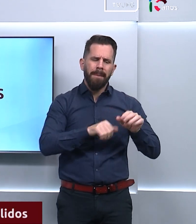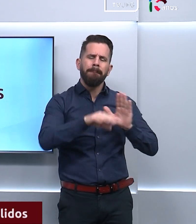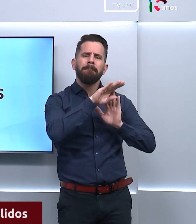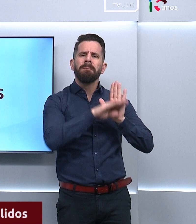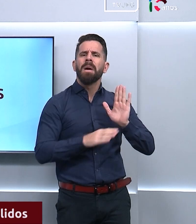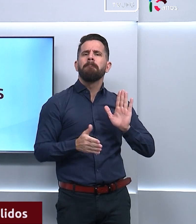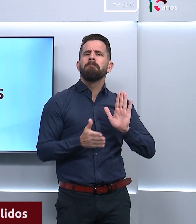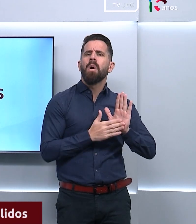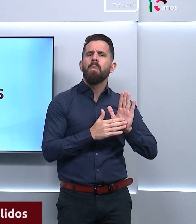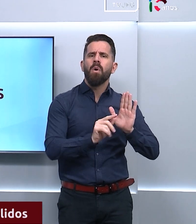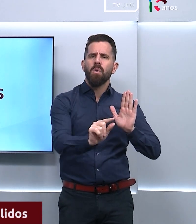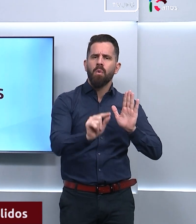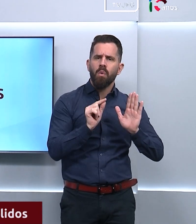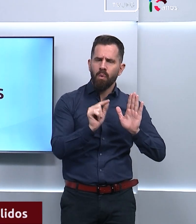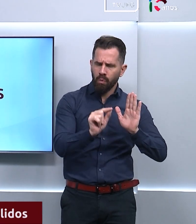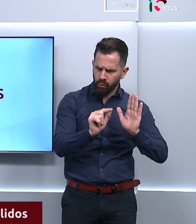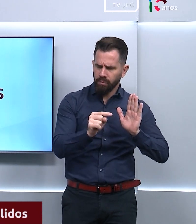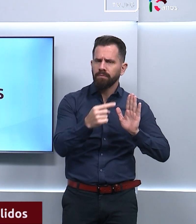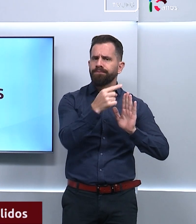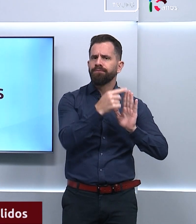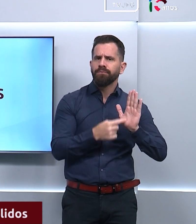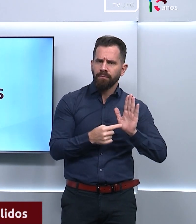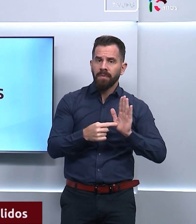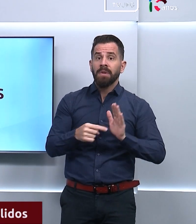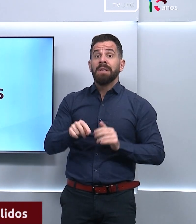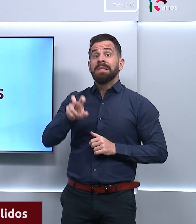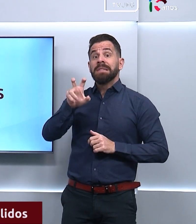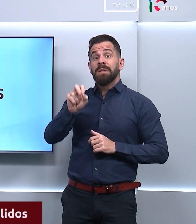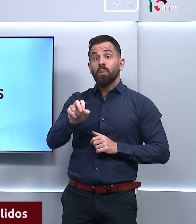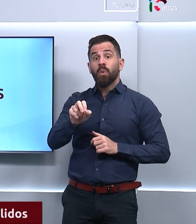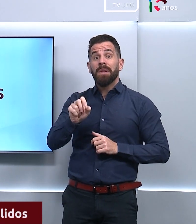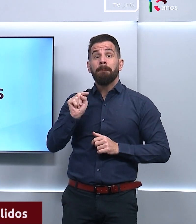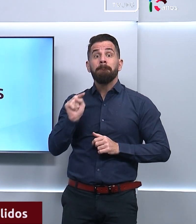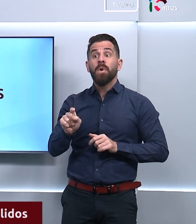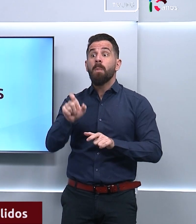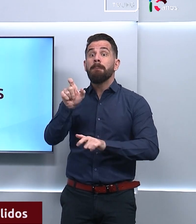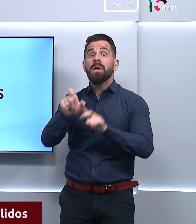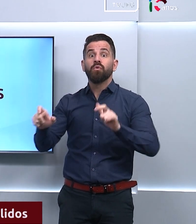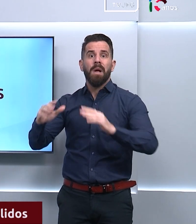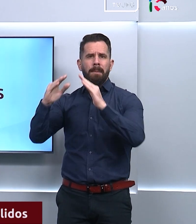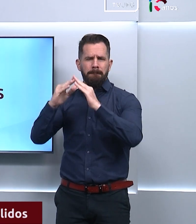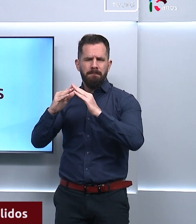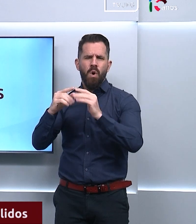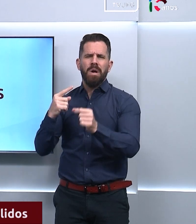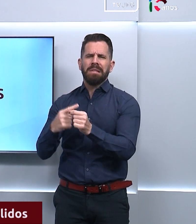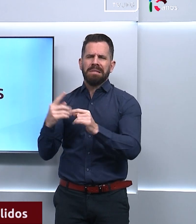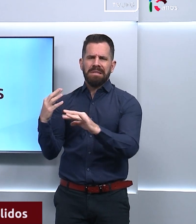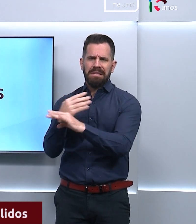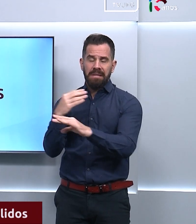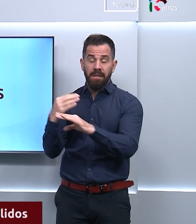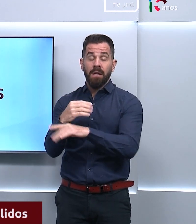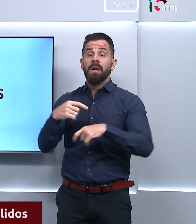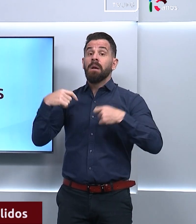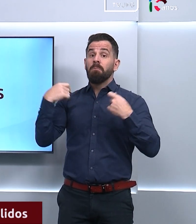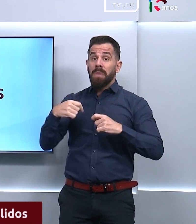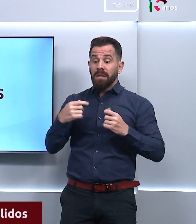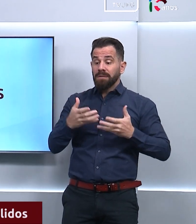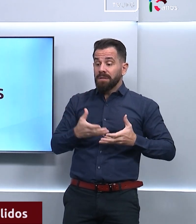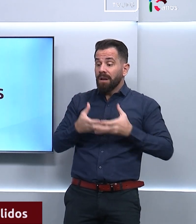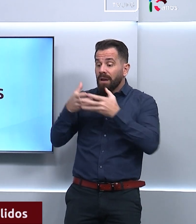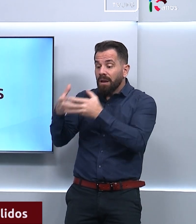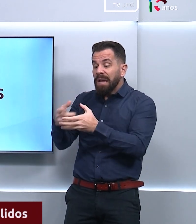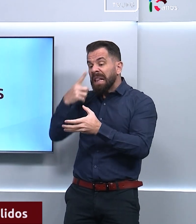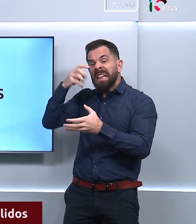que as cidades com até 50 mil habitantes precisam garantir uma destinação correta desses resíduos